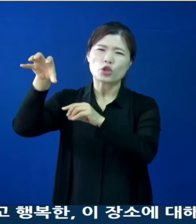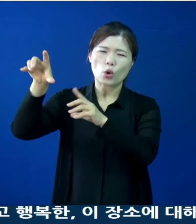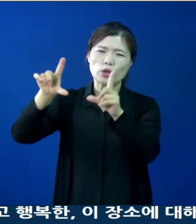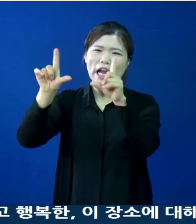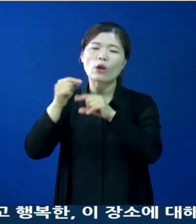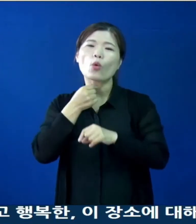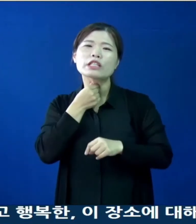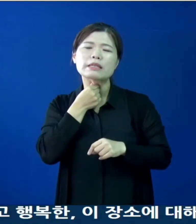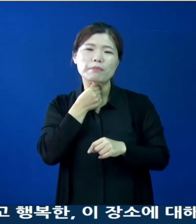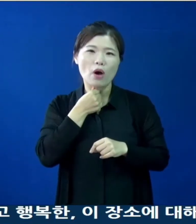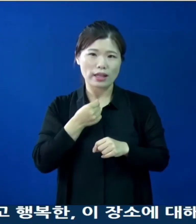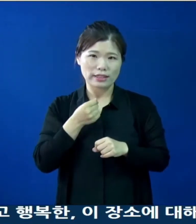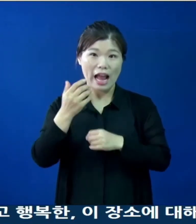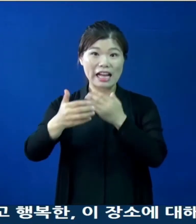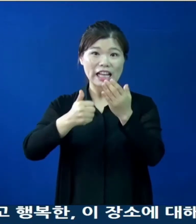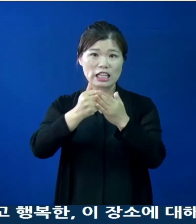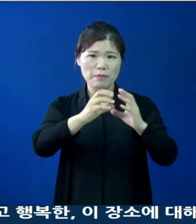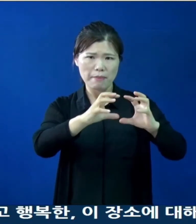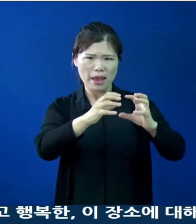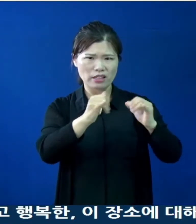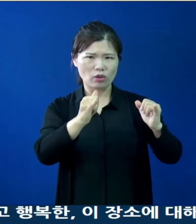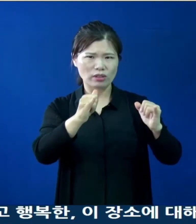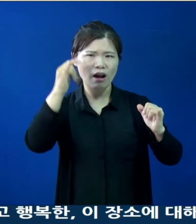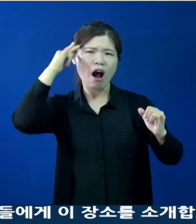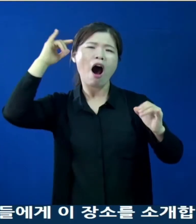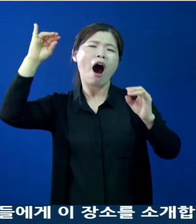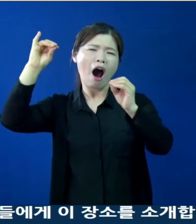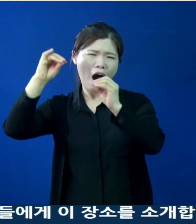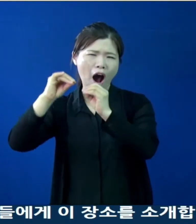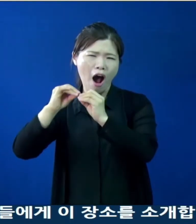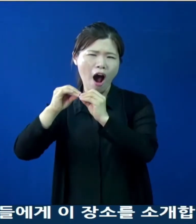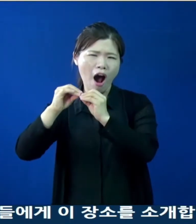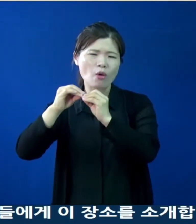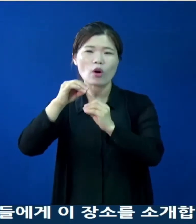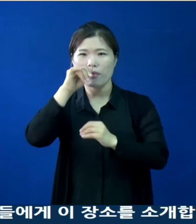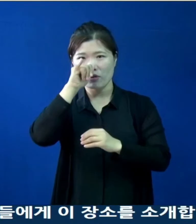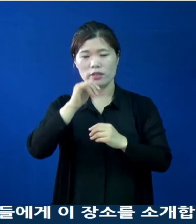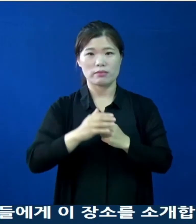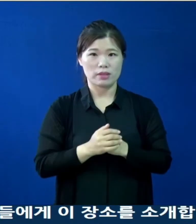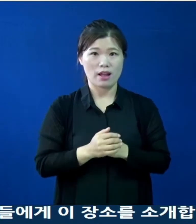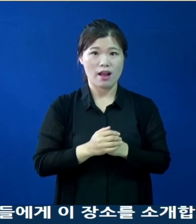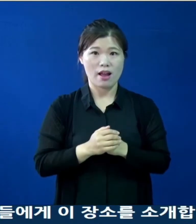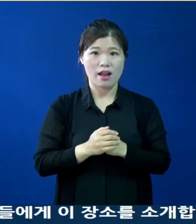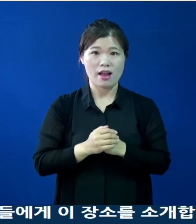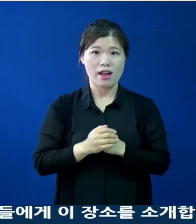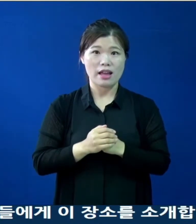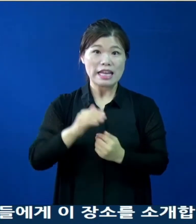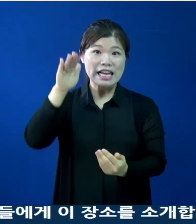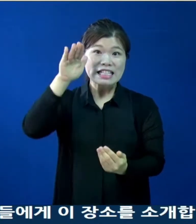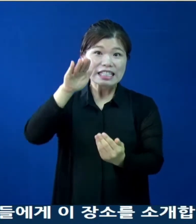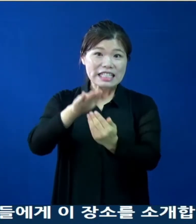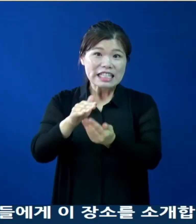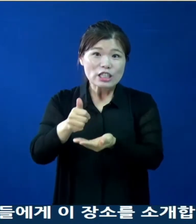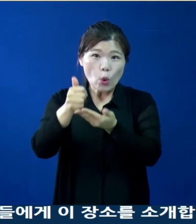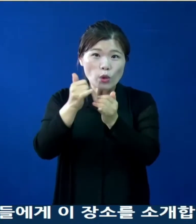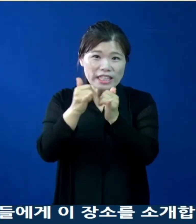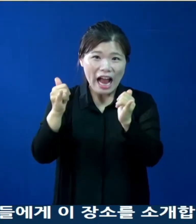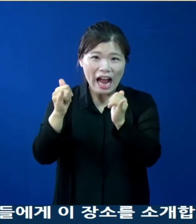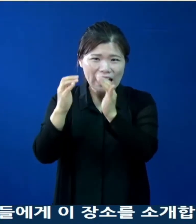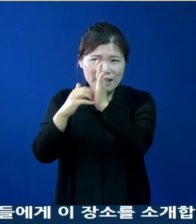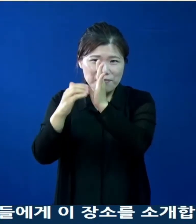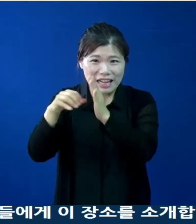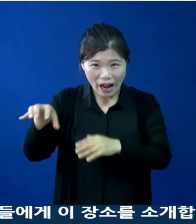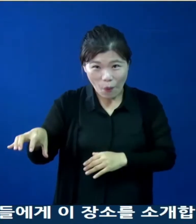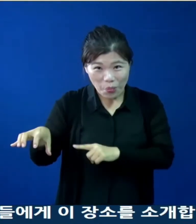백성들이 공감하는 표현이라고 생각합니다. 여러분 어떠십니까? 지존자의 은밀한 곳, 그곳에